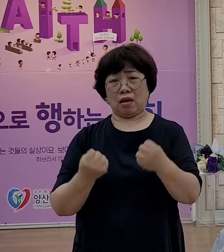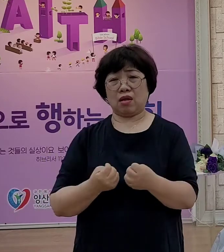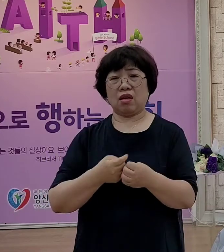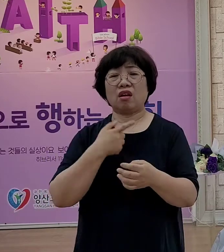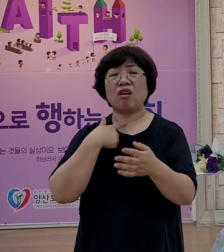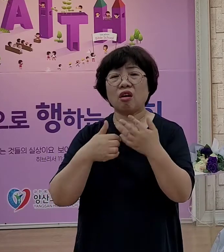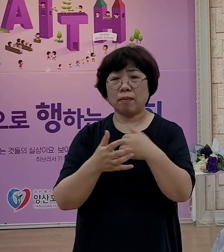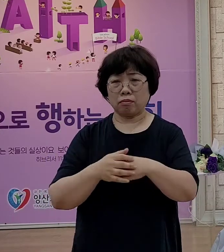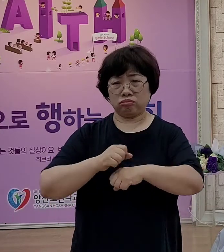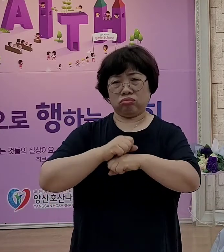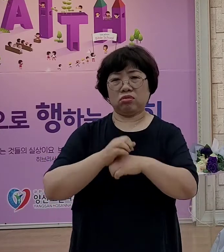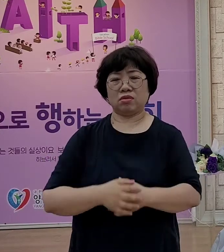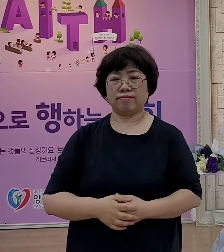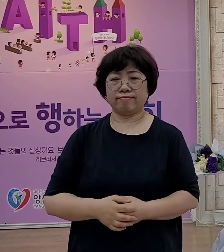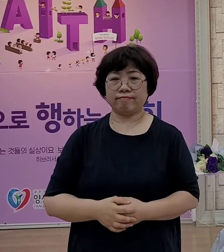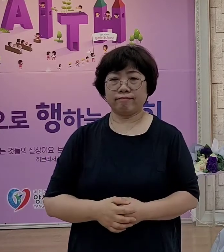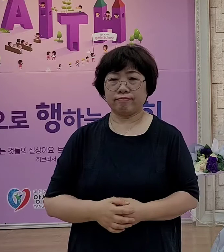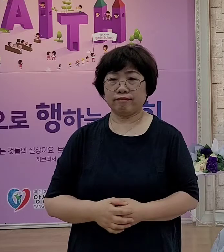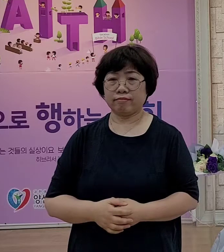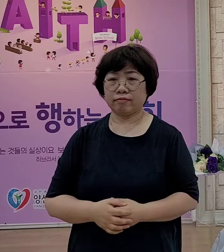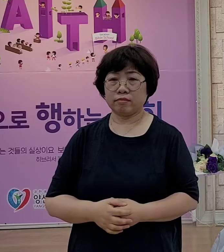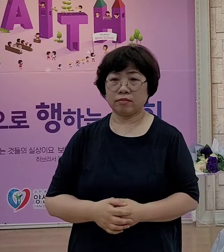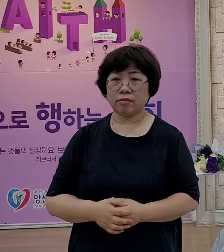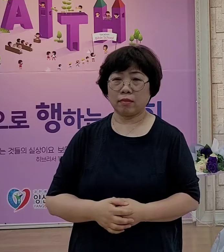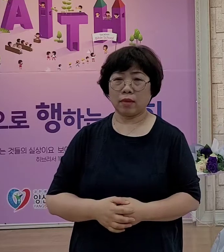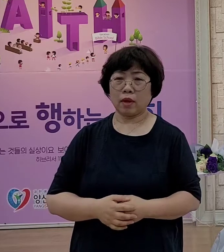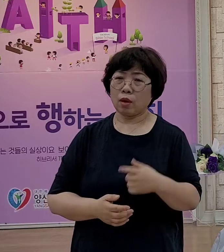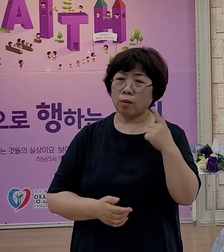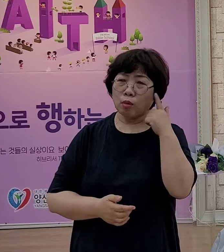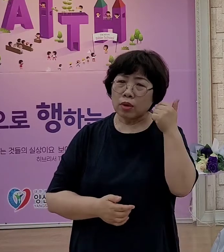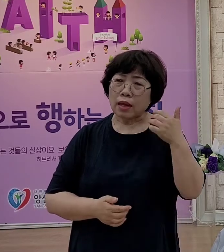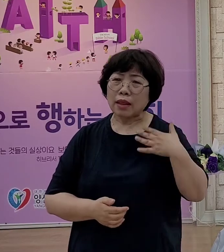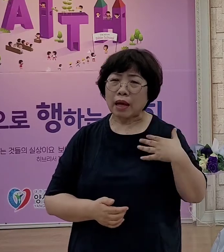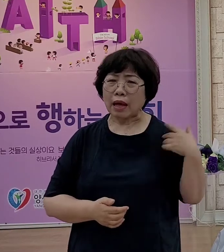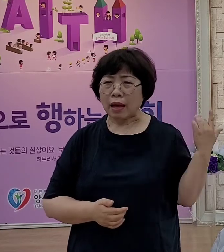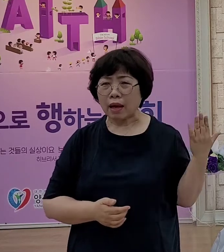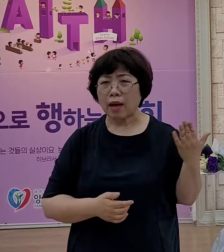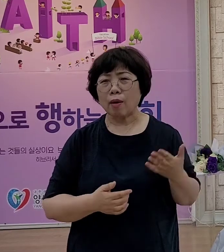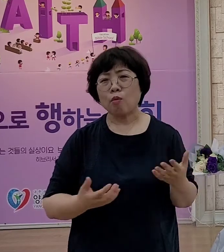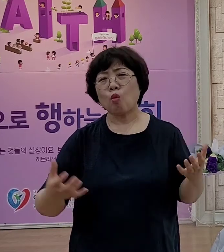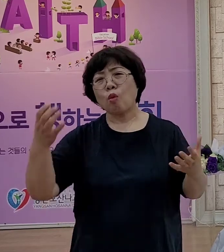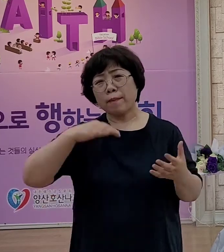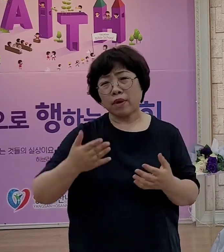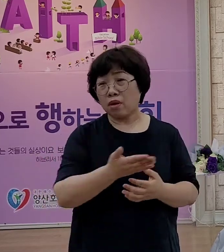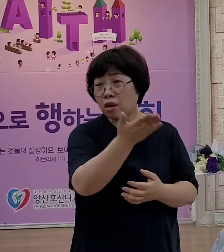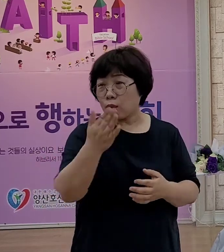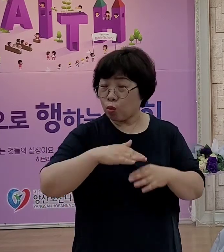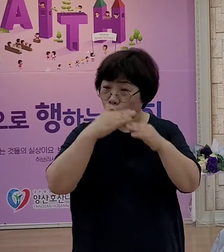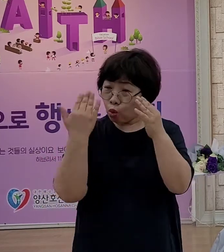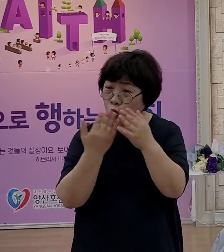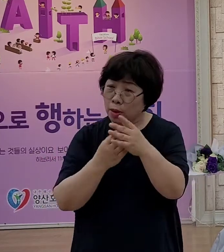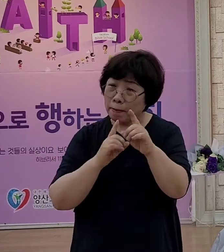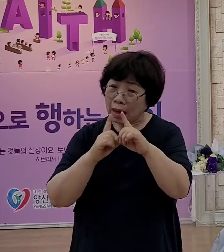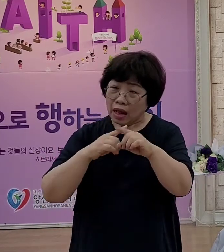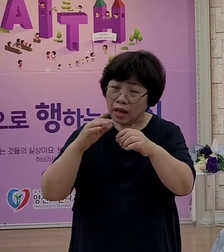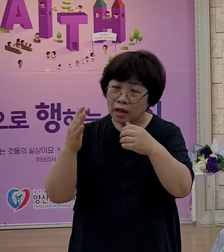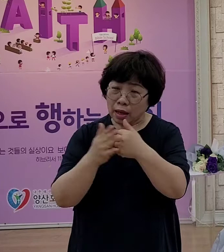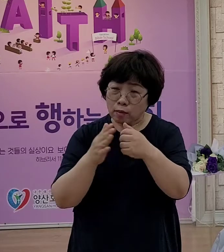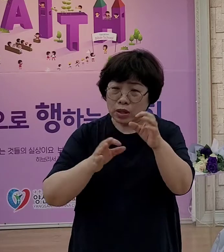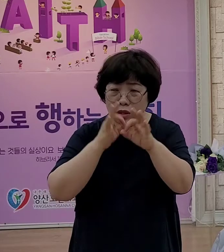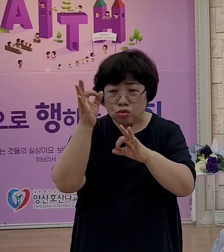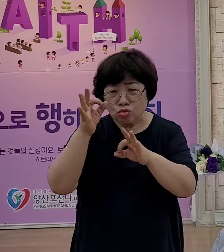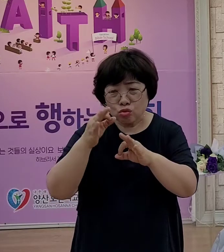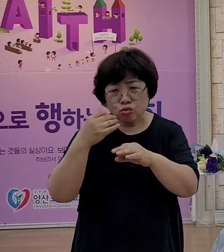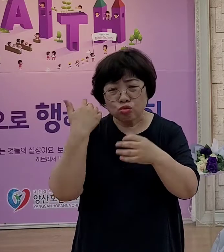얼마나 많습니다. 저를 포함해서 여기 계신 모든 분들이 아마 말 때문에 실수하지 않은 분은 아마